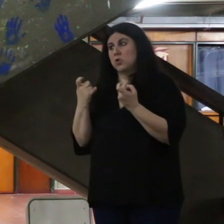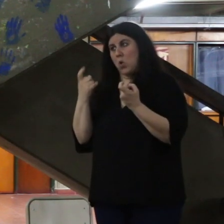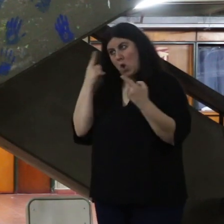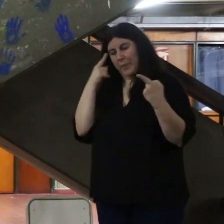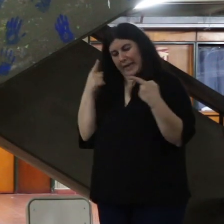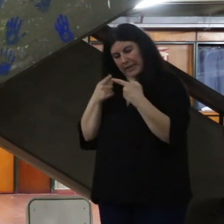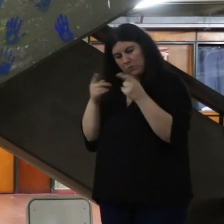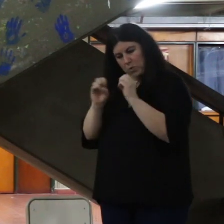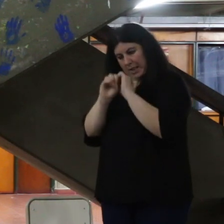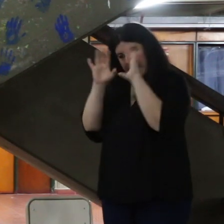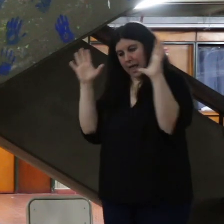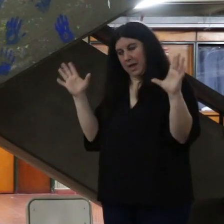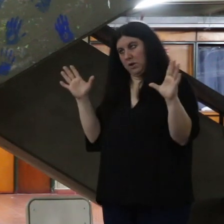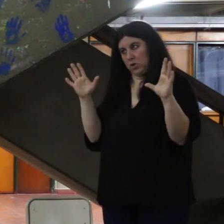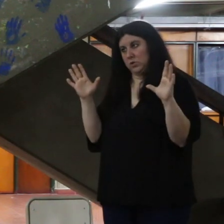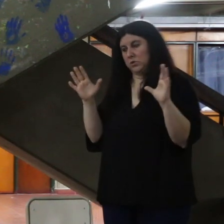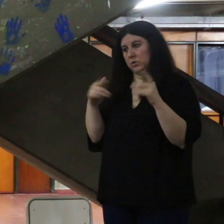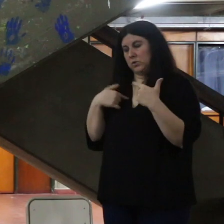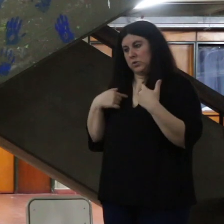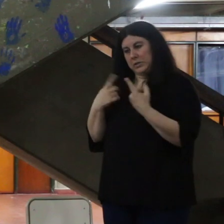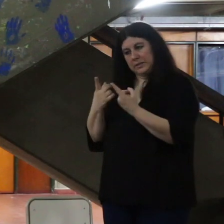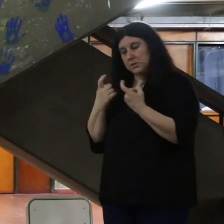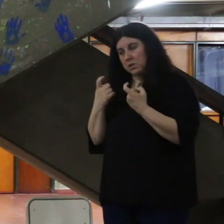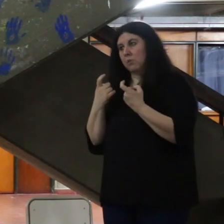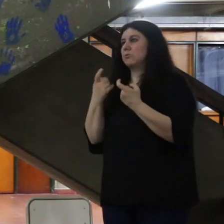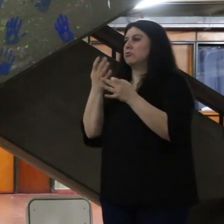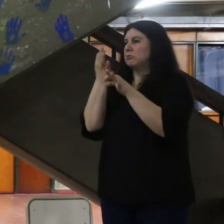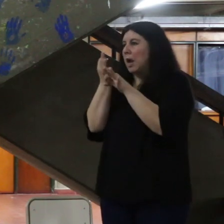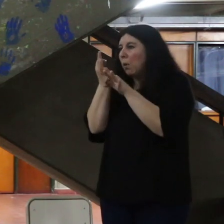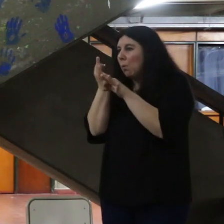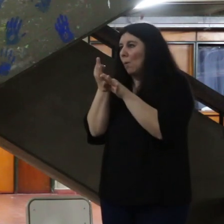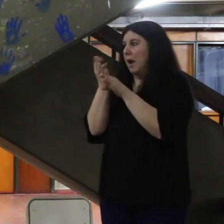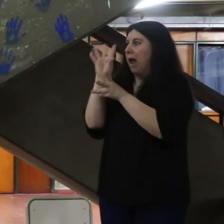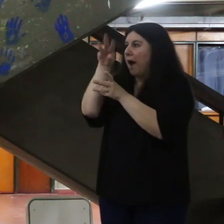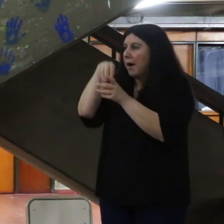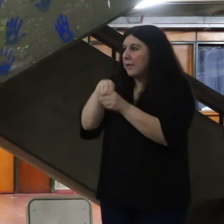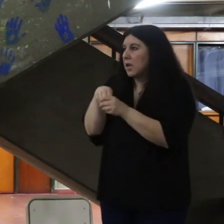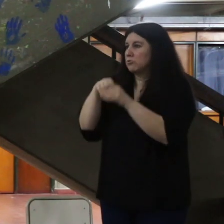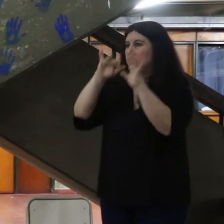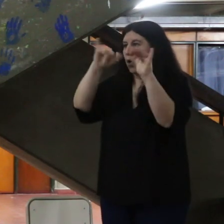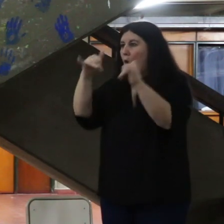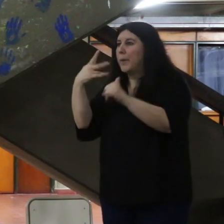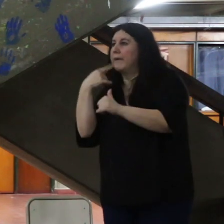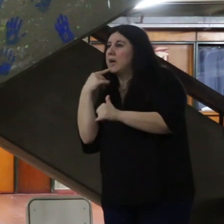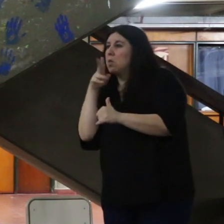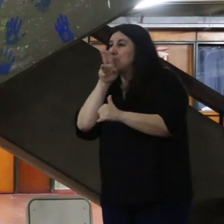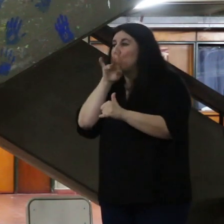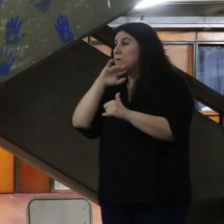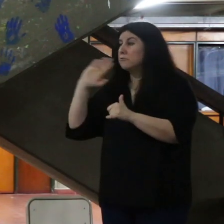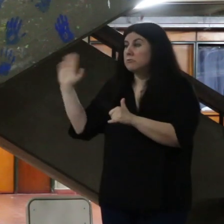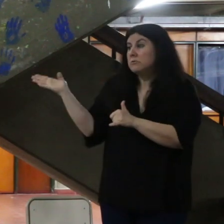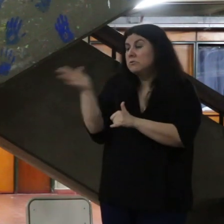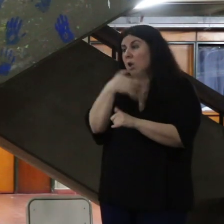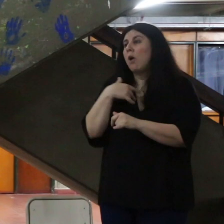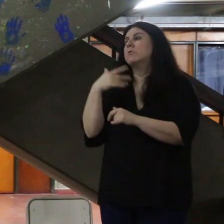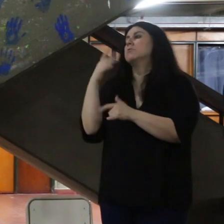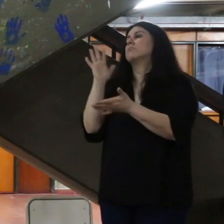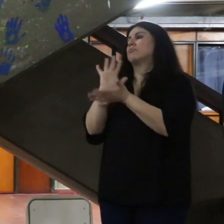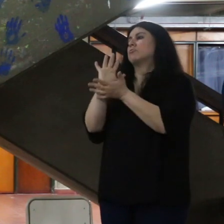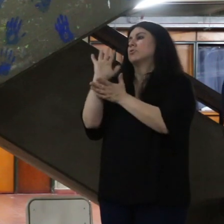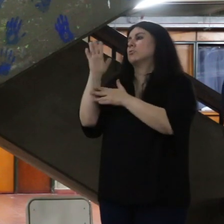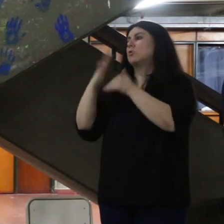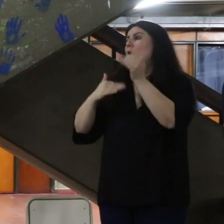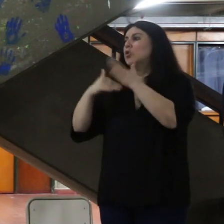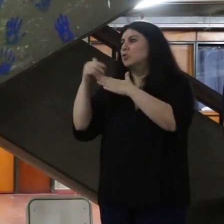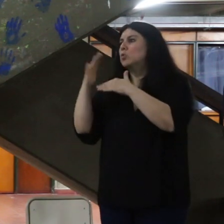intencionadamente, ¿sí?, necesitamos construir con los pibes y con las pibas una lógica